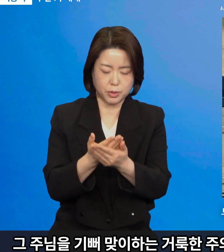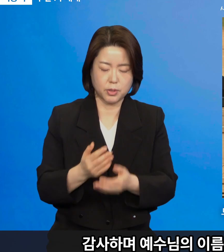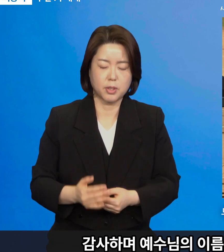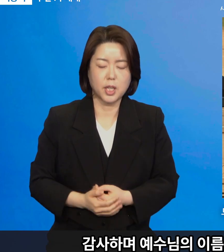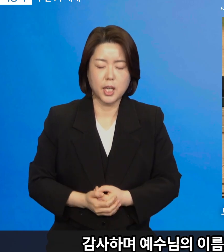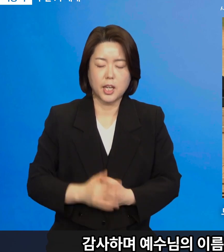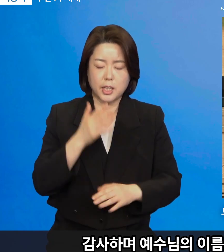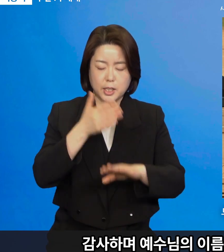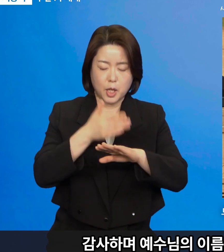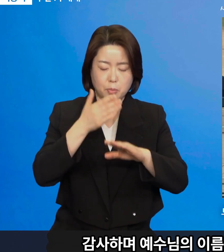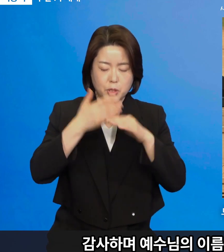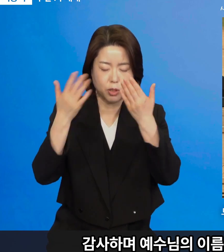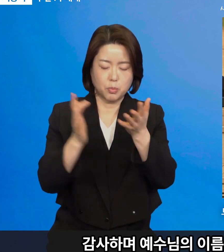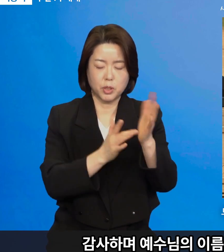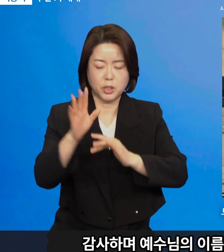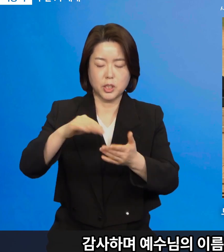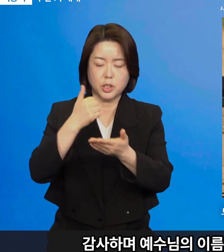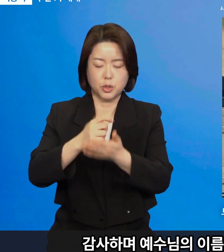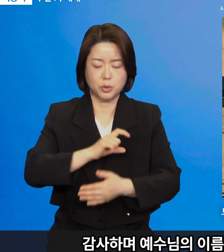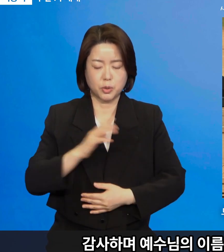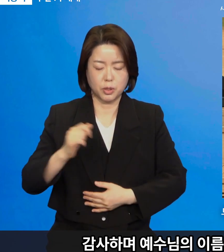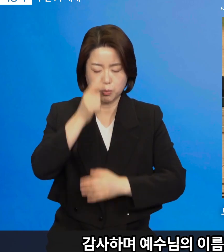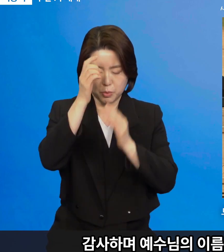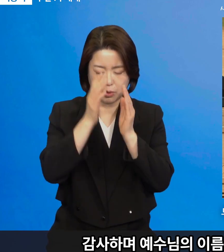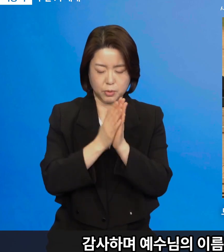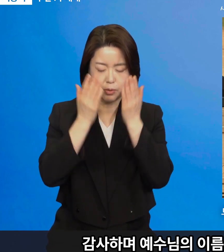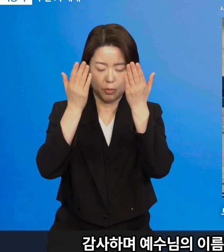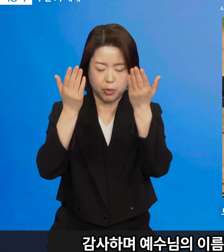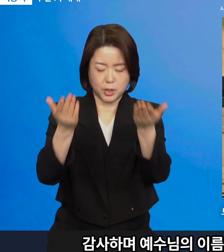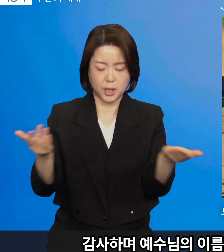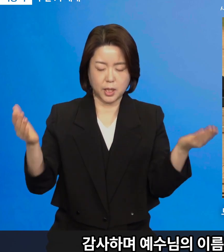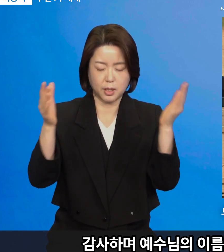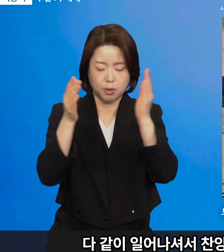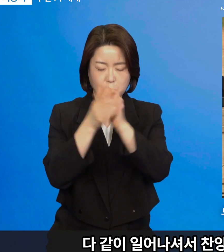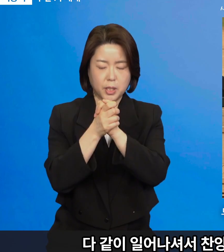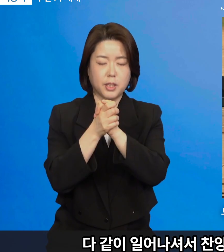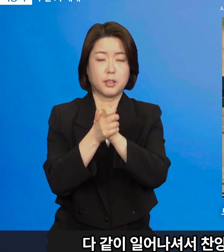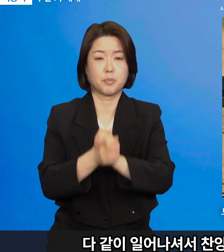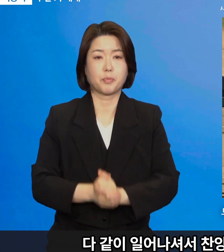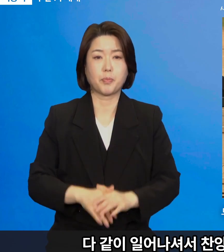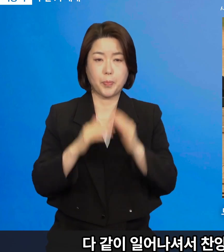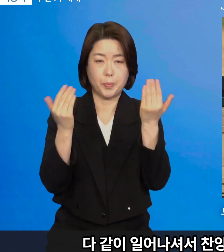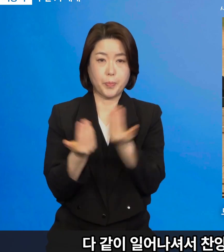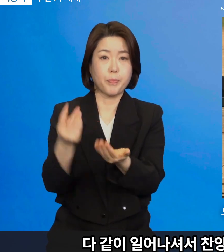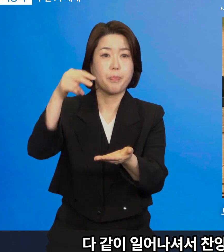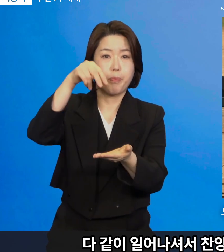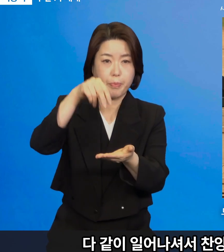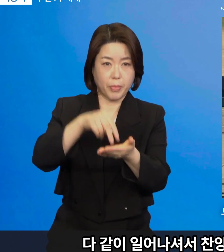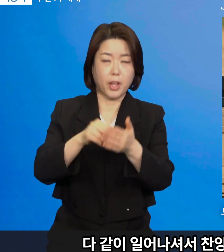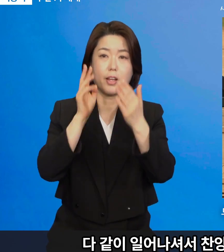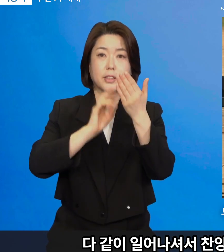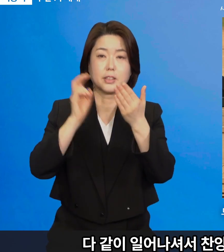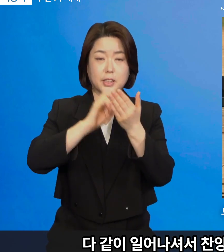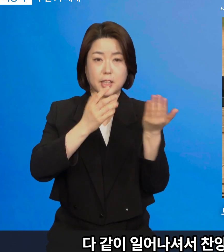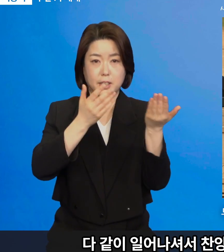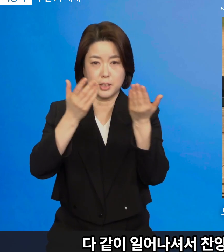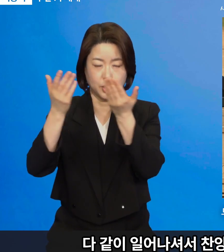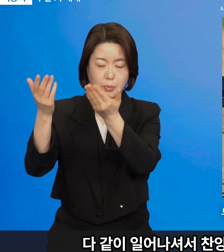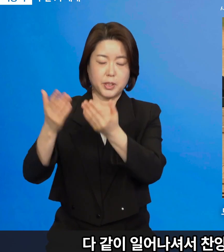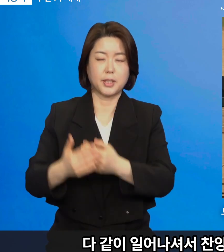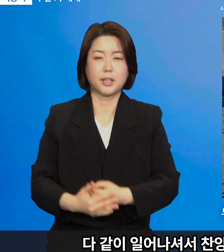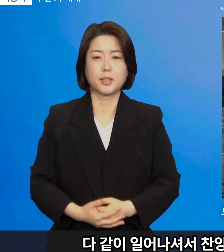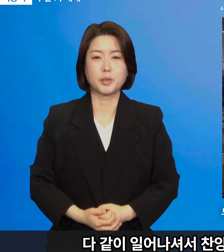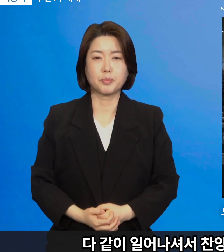주시옵소서. 감사하며 예수님의 이름으로 기도드립니다. 아멘. 다 같이 일어나셔서 찬양하며 봉헌